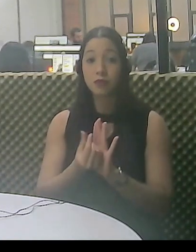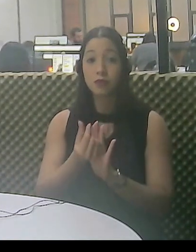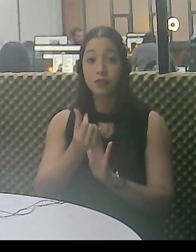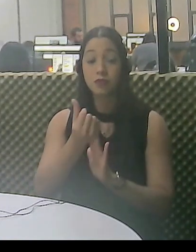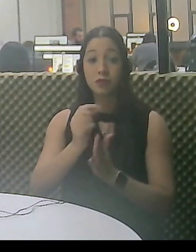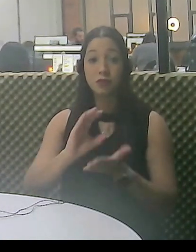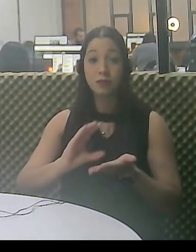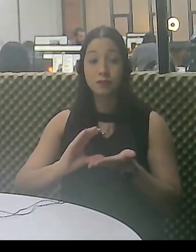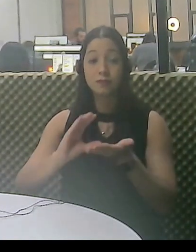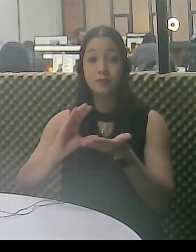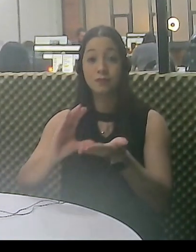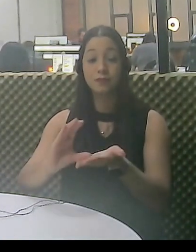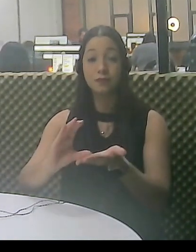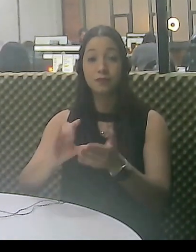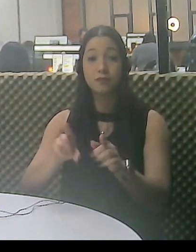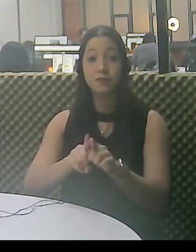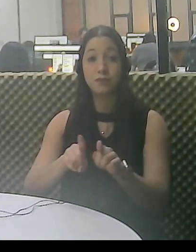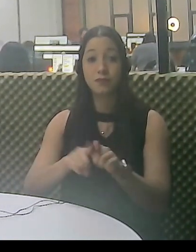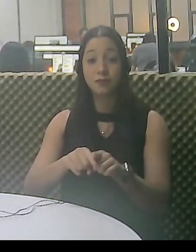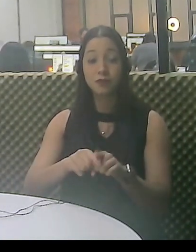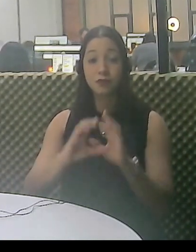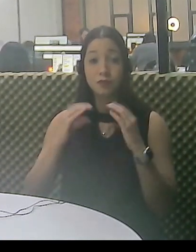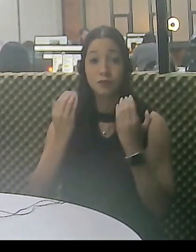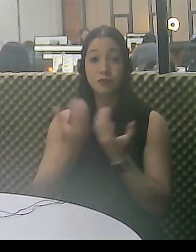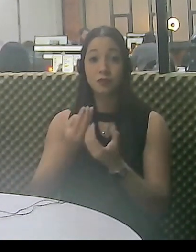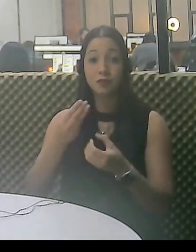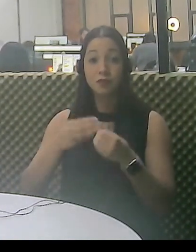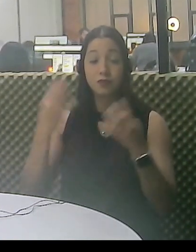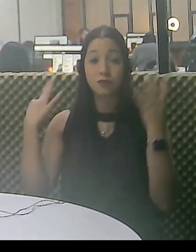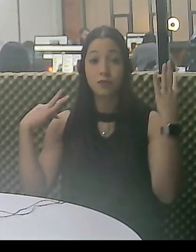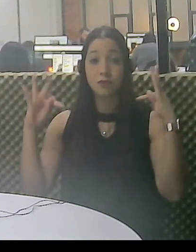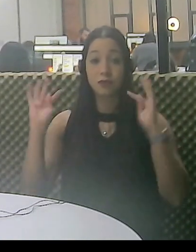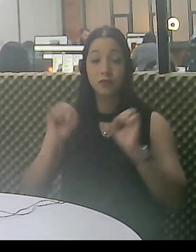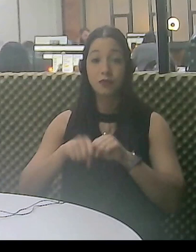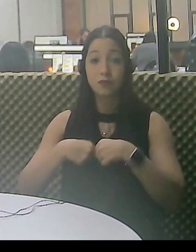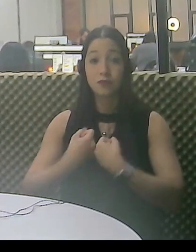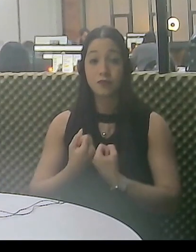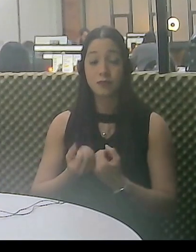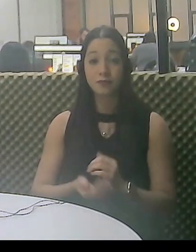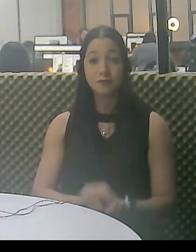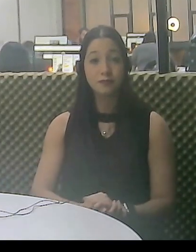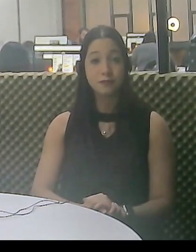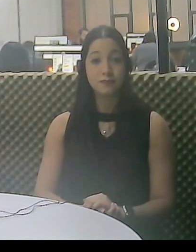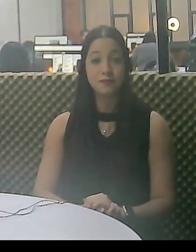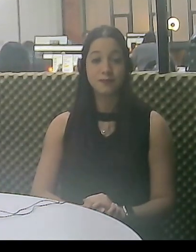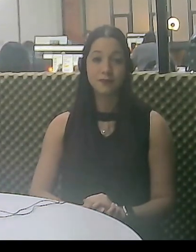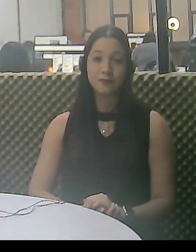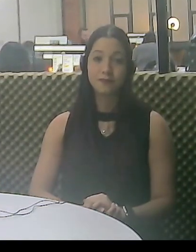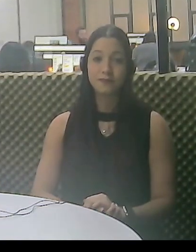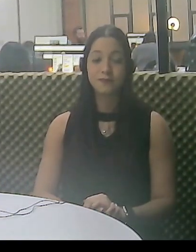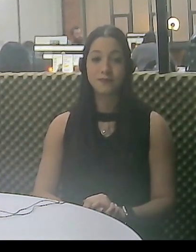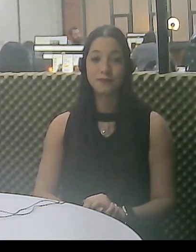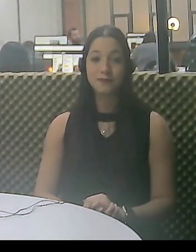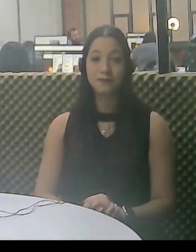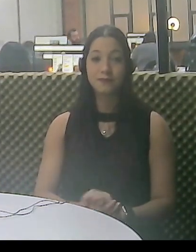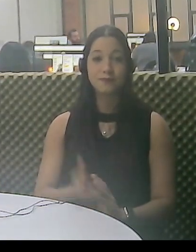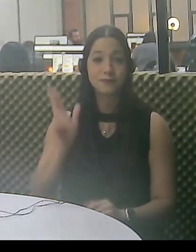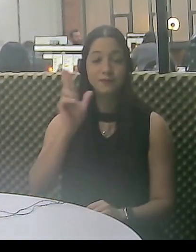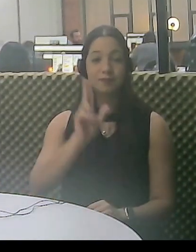para investimentos, além de ter Conselho Municipal de Turismo ativo.